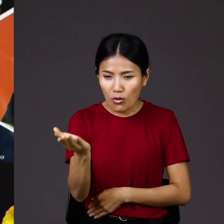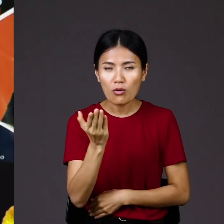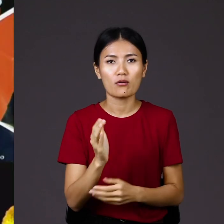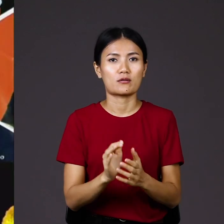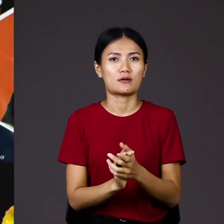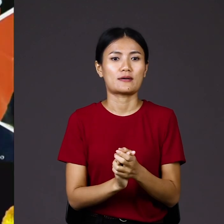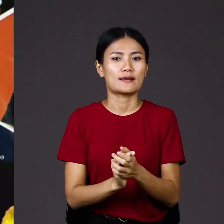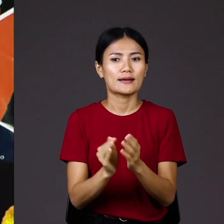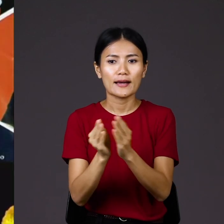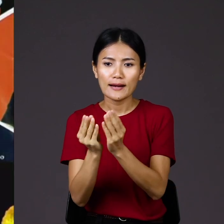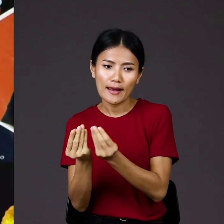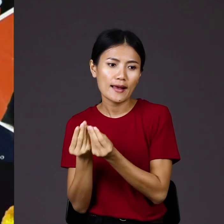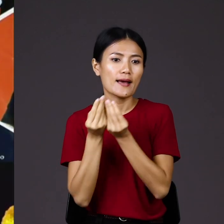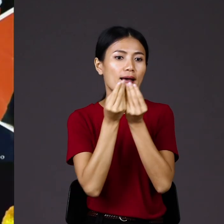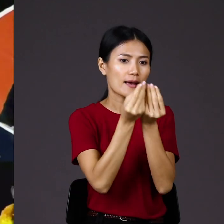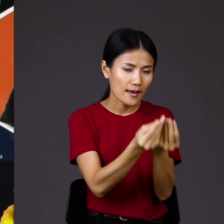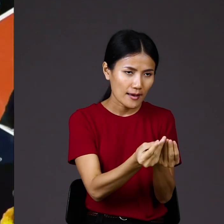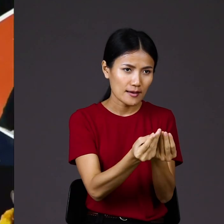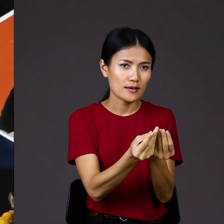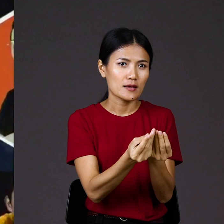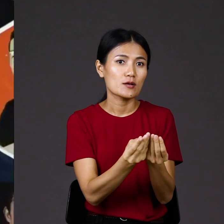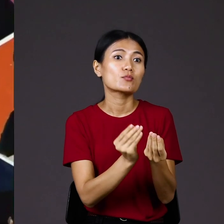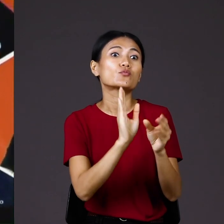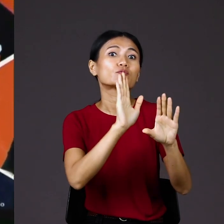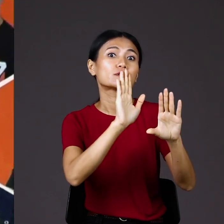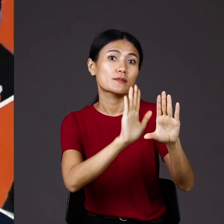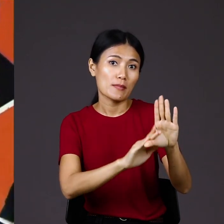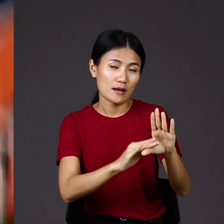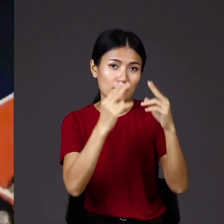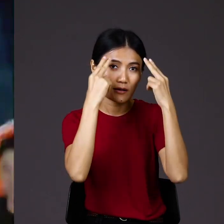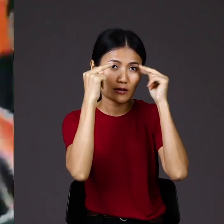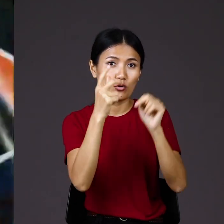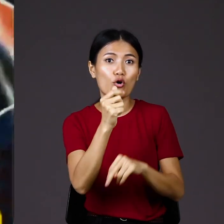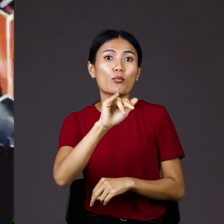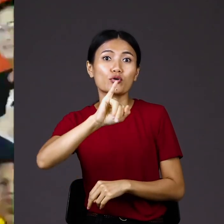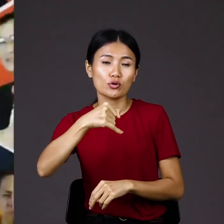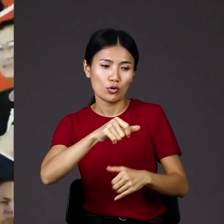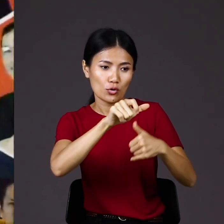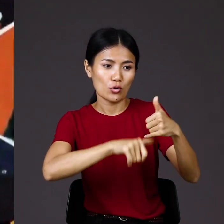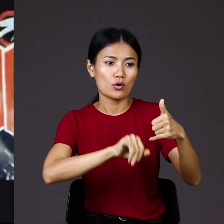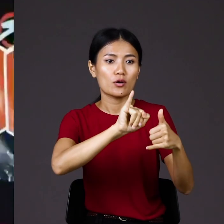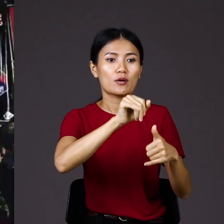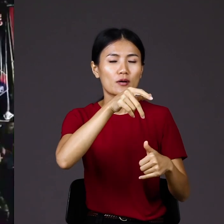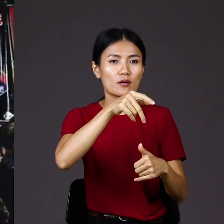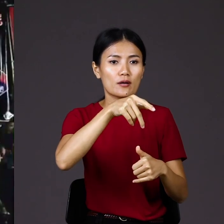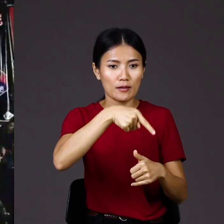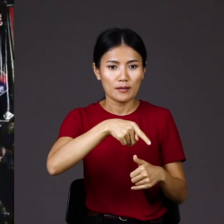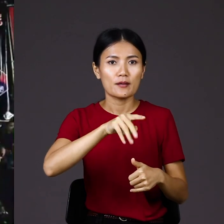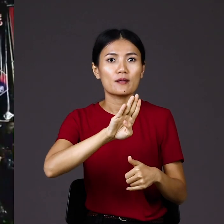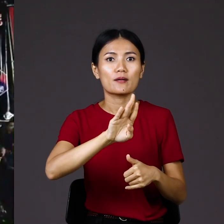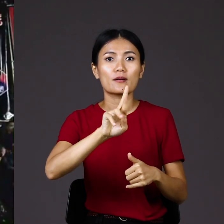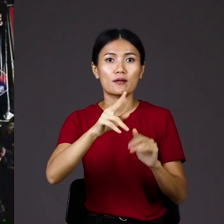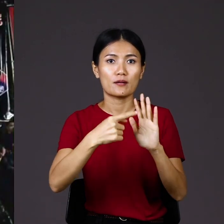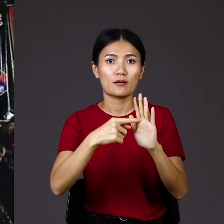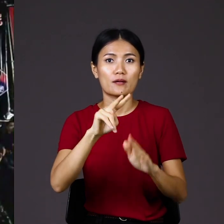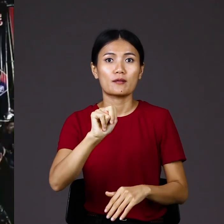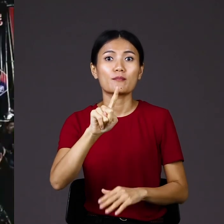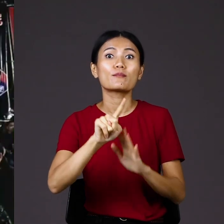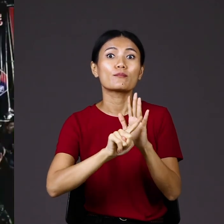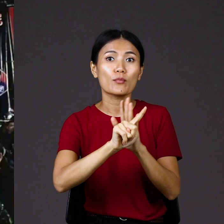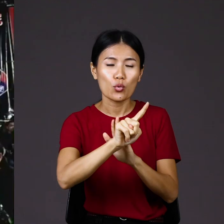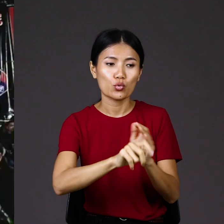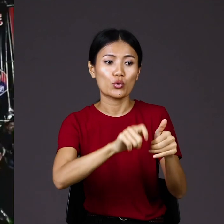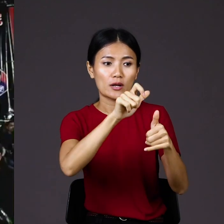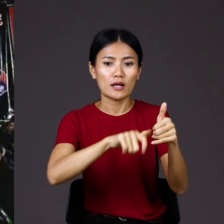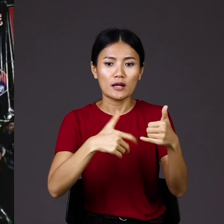นุนให้กับผู้สมัครนายกอบจของเราไพบูลย์กิจวรวุฒิและผู้สมัคร